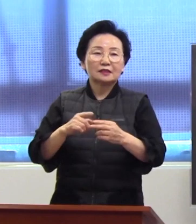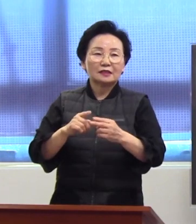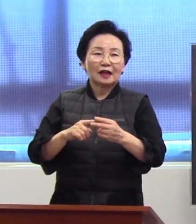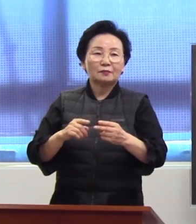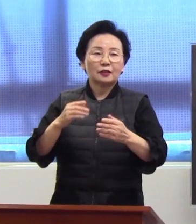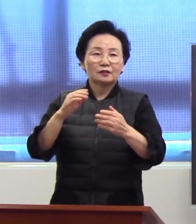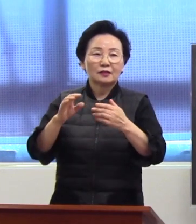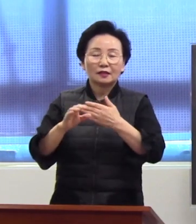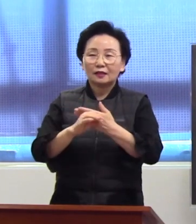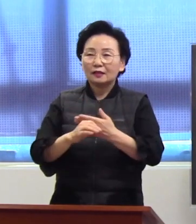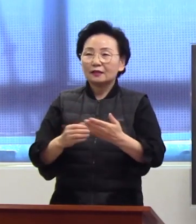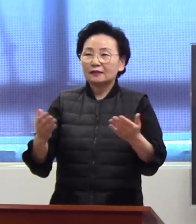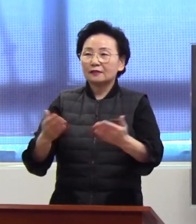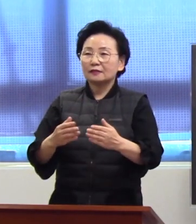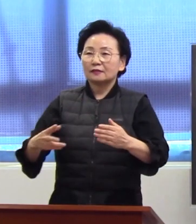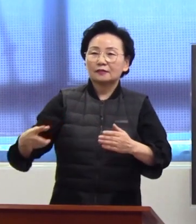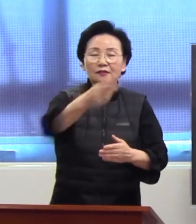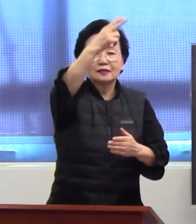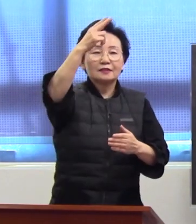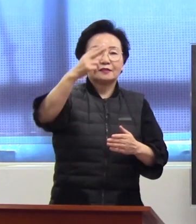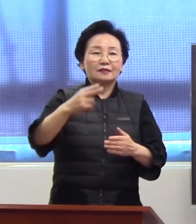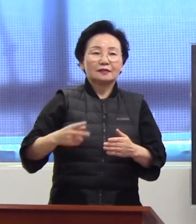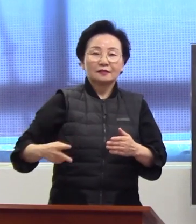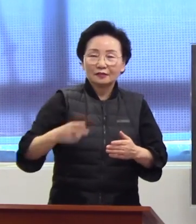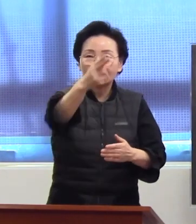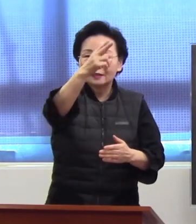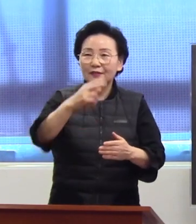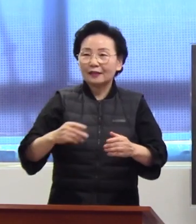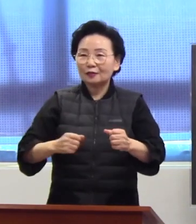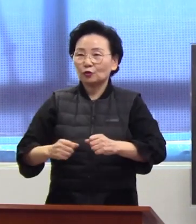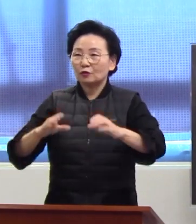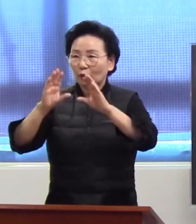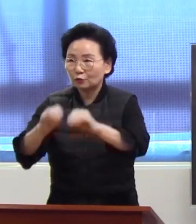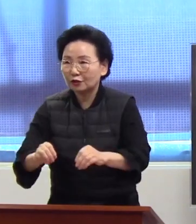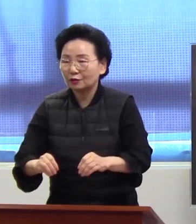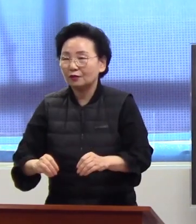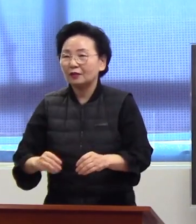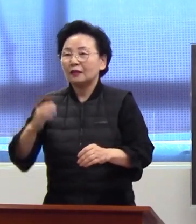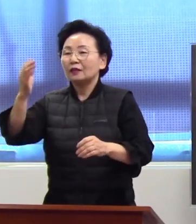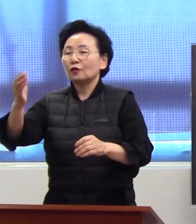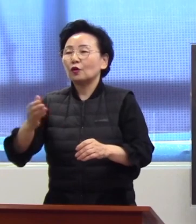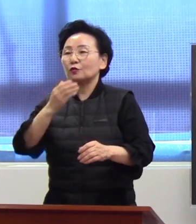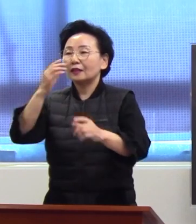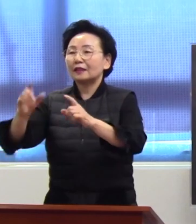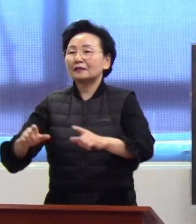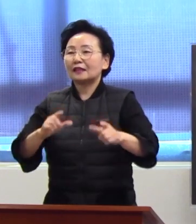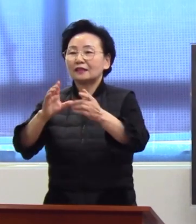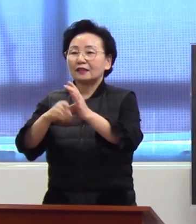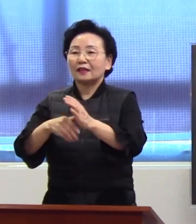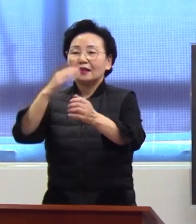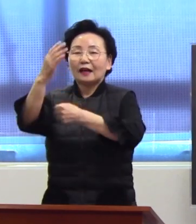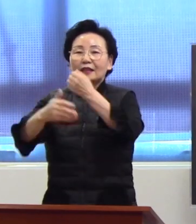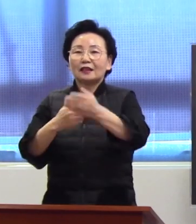걸리든지 하면 일을 끊으세요. 행동을 멈추시고 거룩하게 사실 때